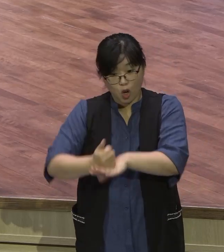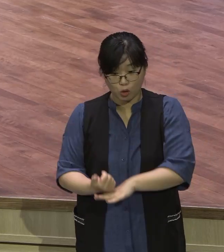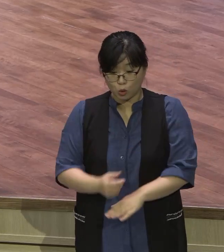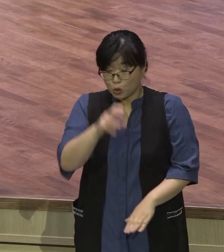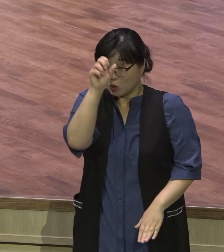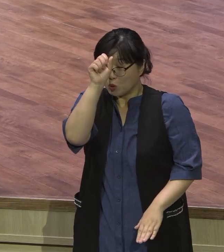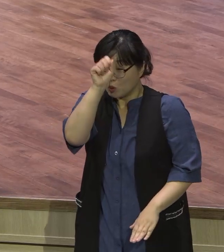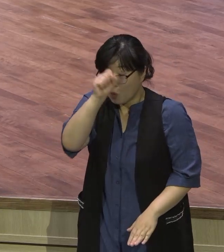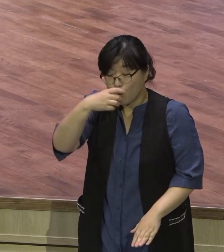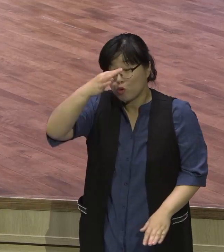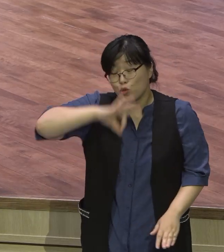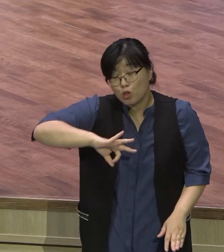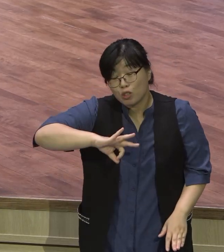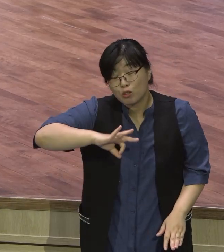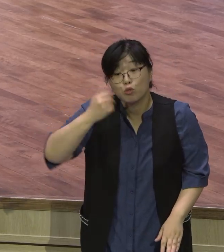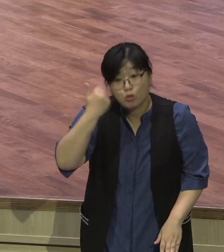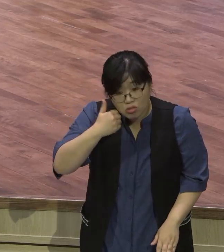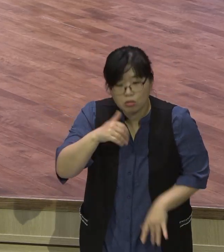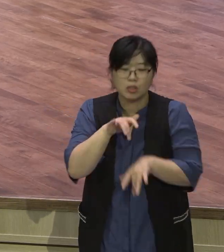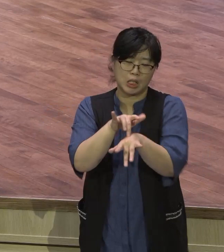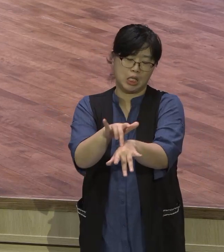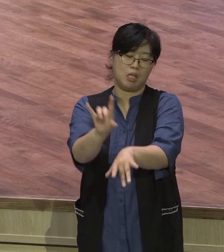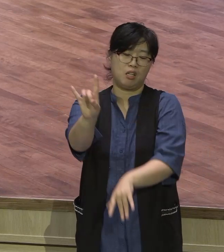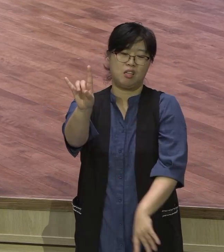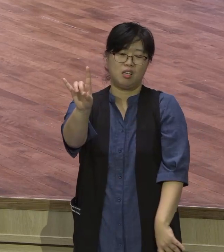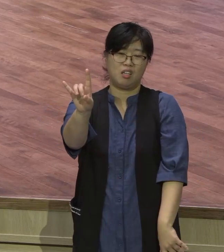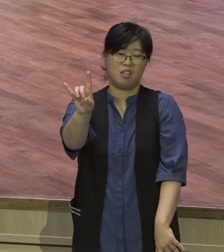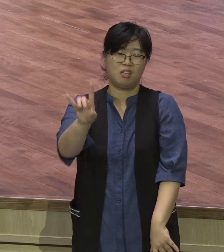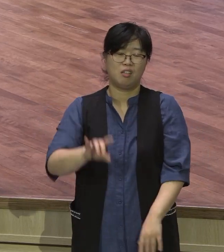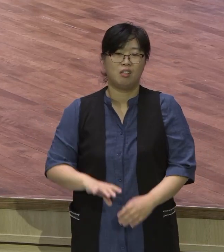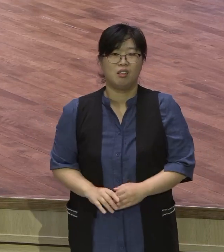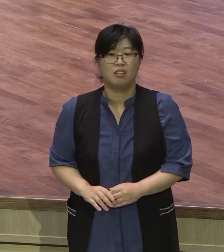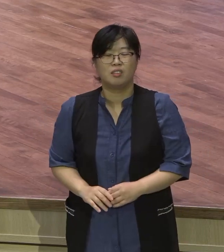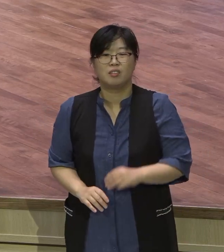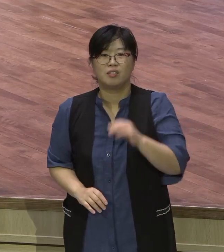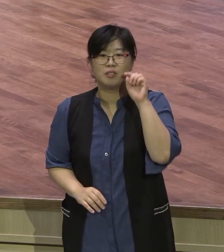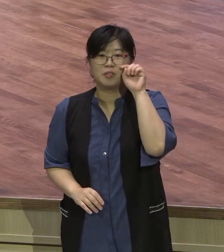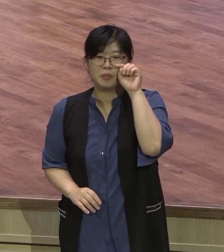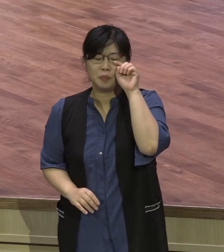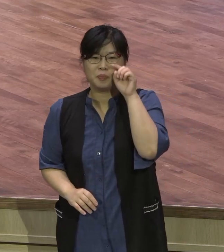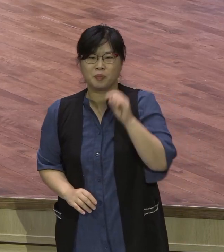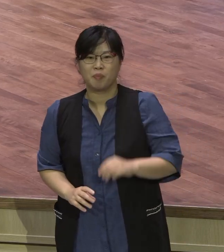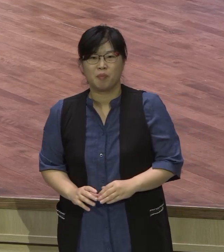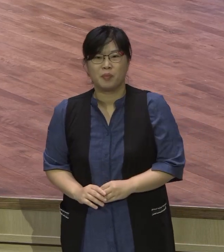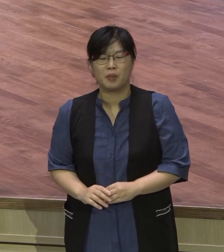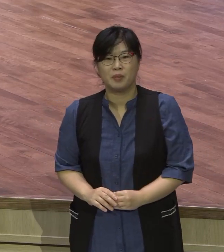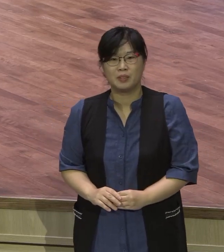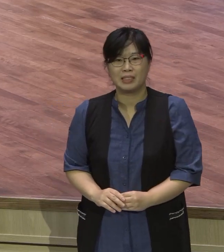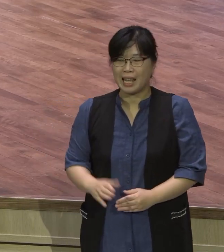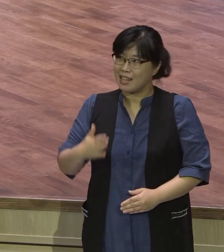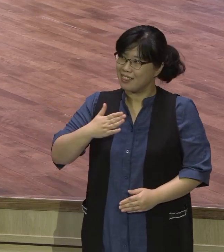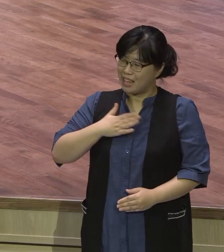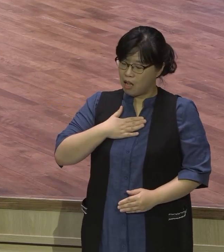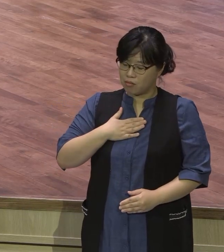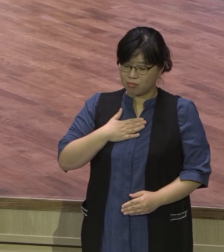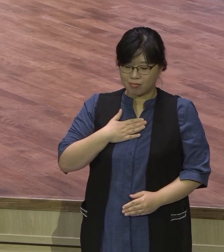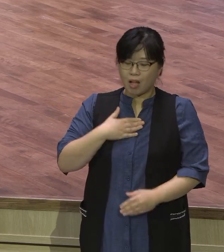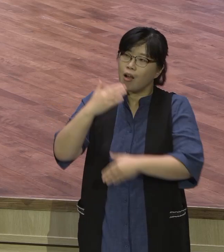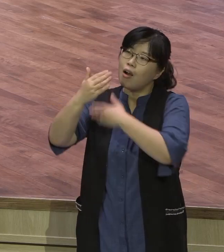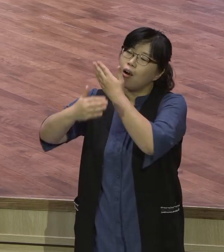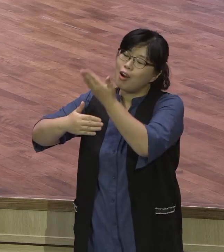사단이 말이에요 이렇게 장난을 친다니까 그래서 근데 저는요 이 은혜를 받고 하나님이 전문화하시면서